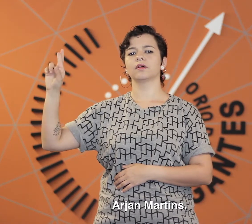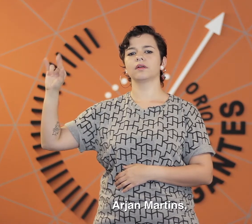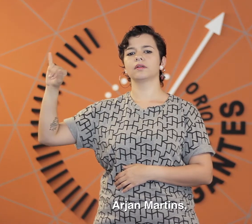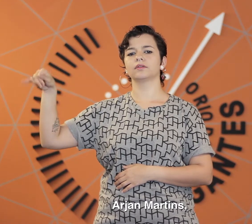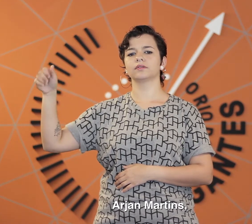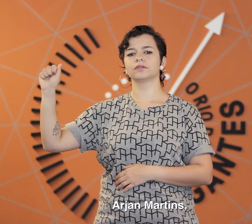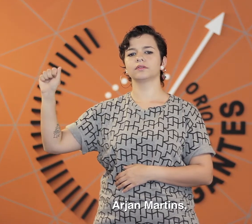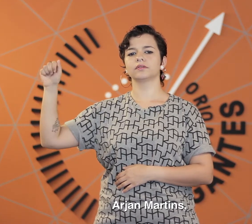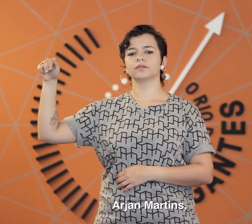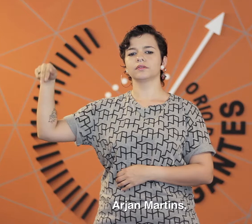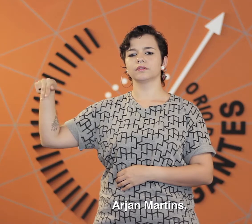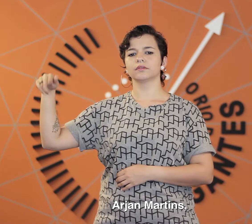Arjan Martins,